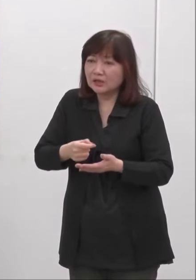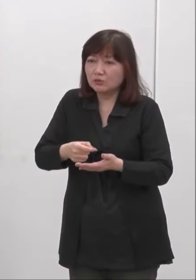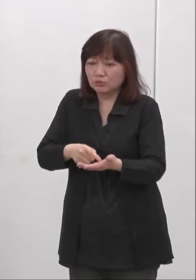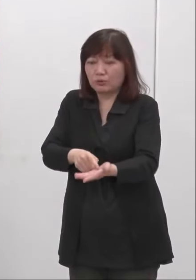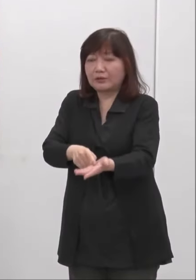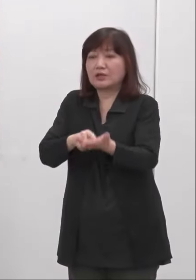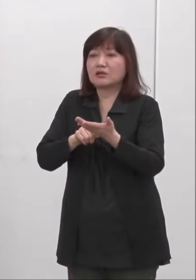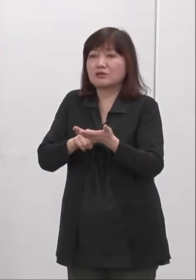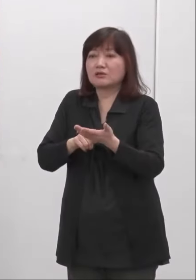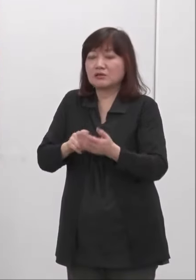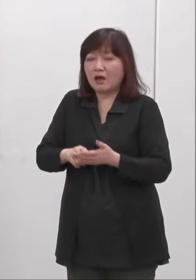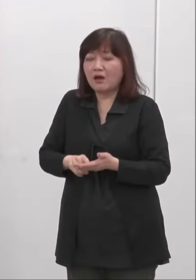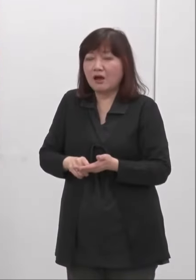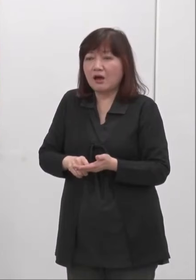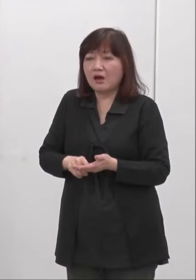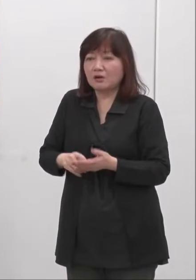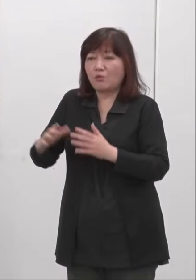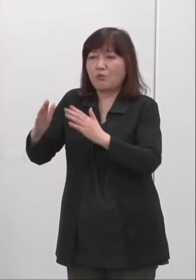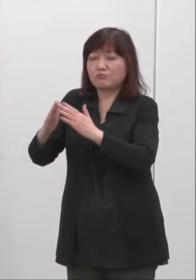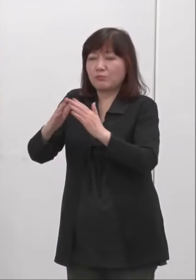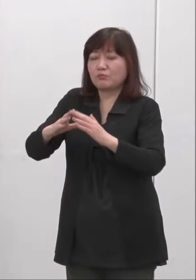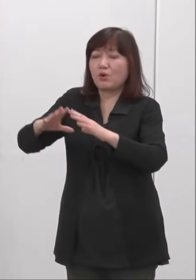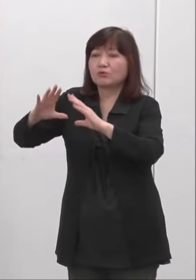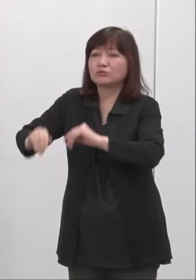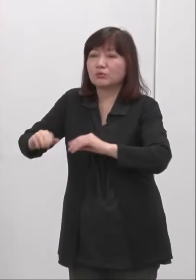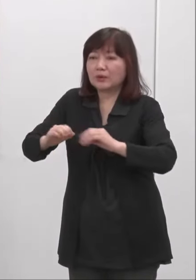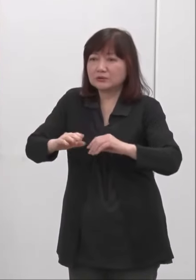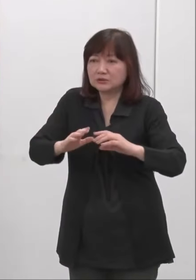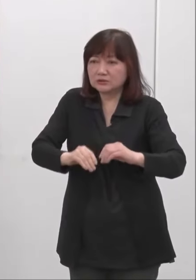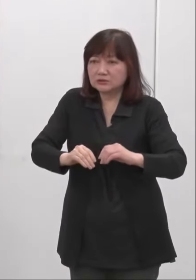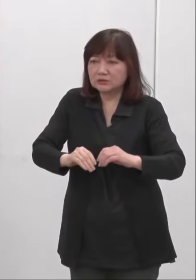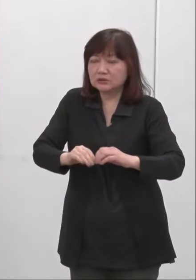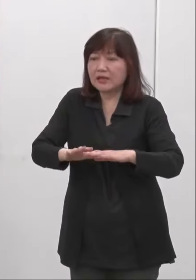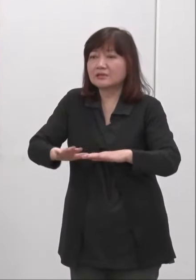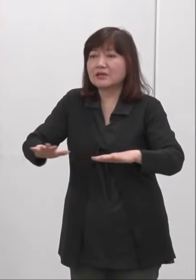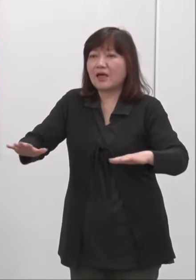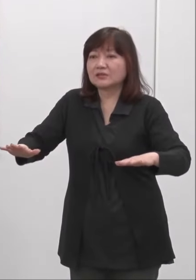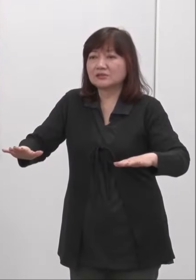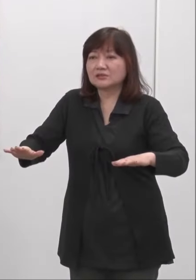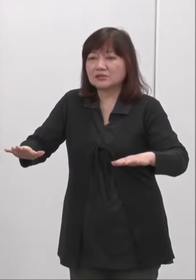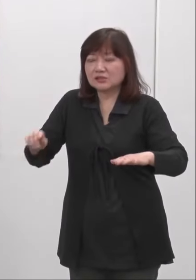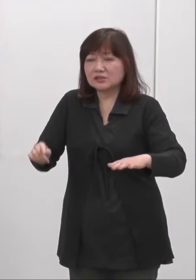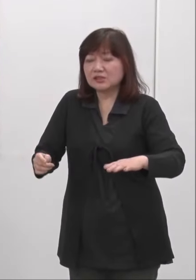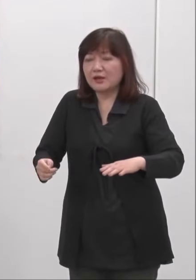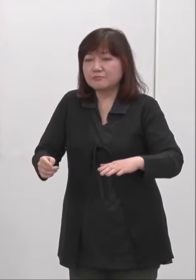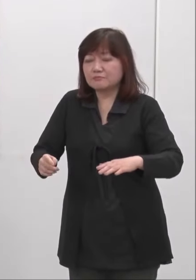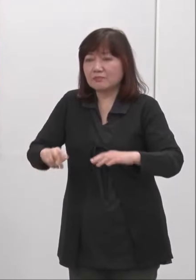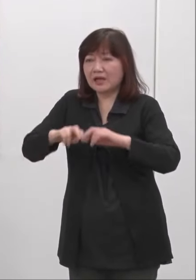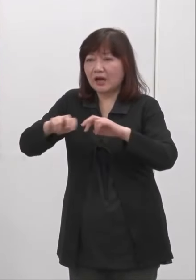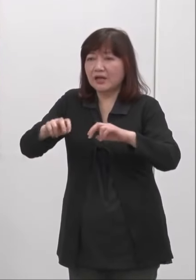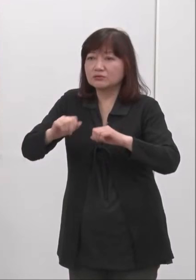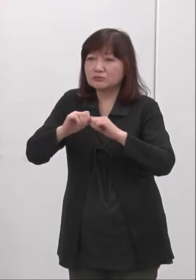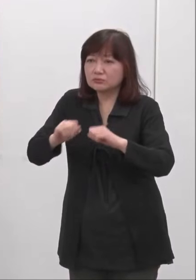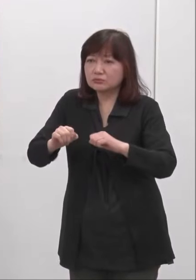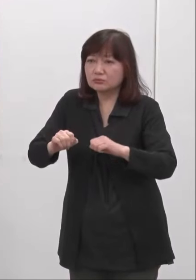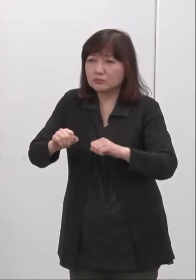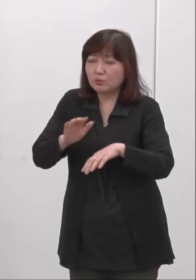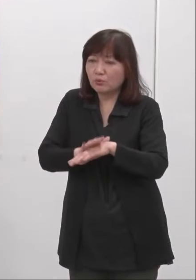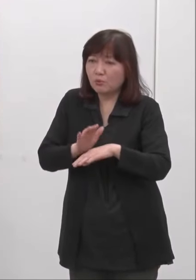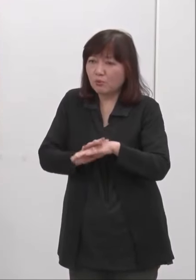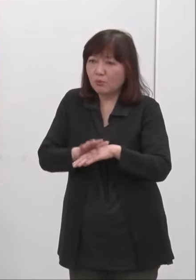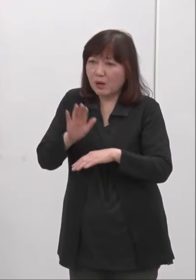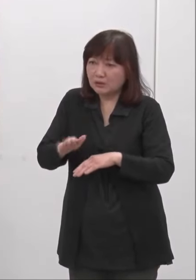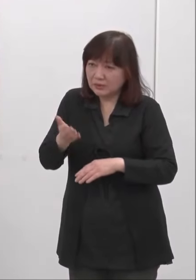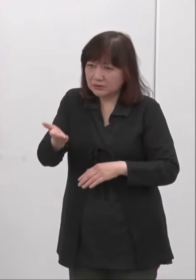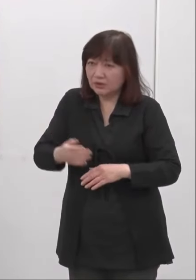壊してまあ、さら地で、開発するっていうこともまあ一つ選択肢としてはあり得るっていう考